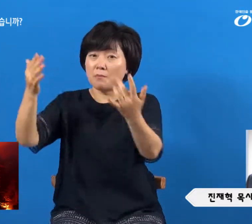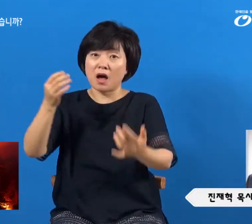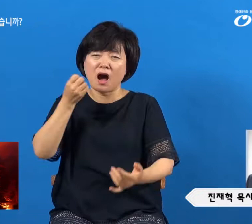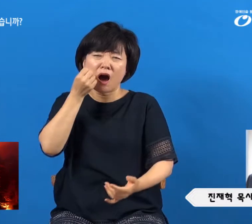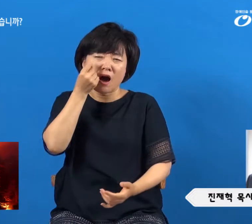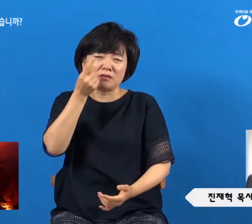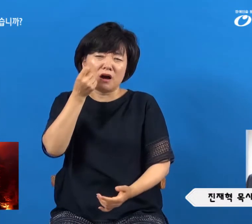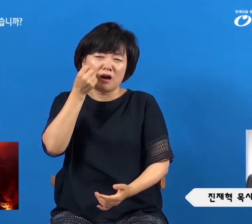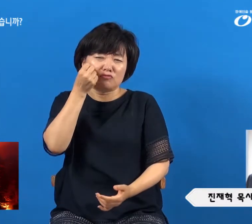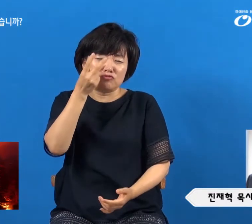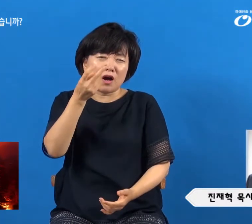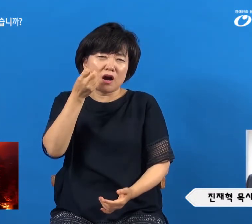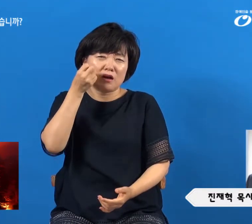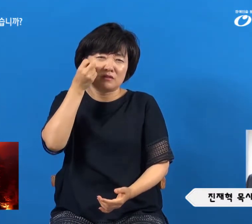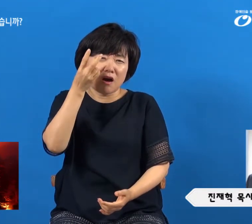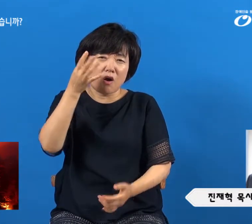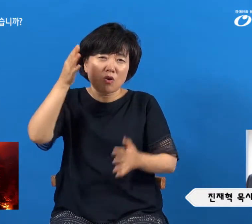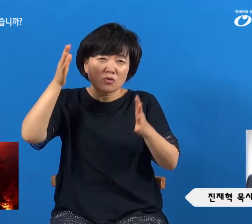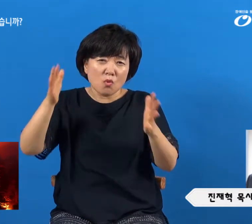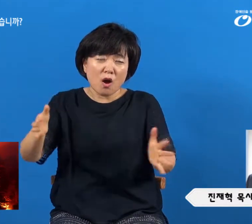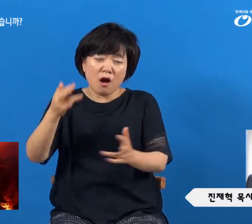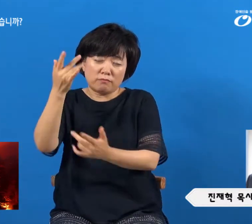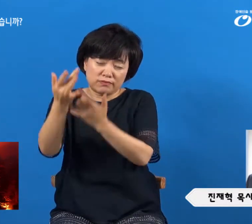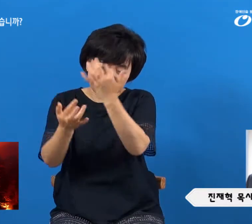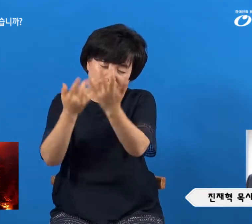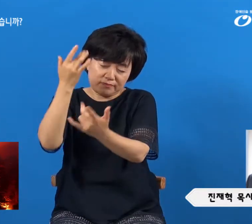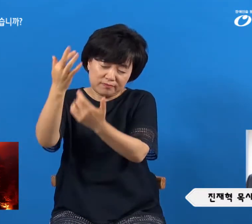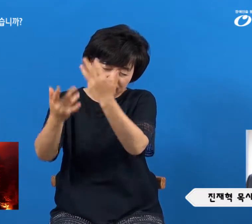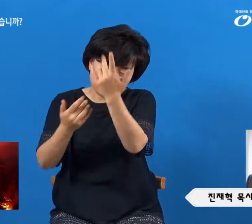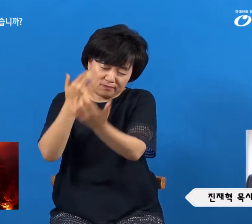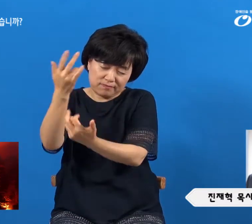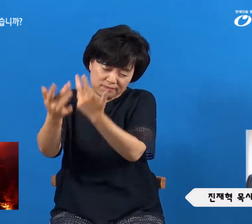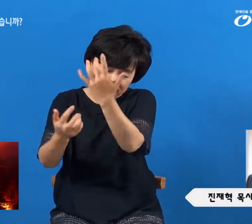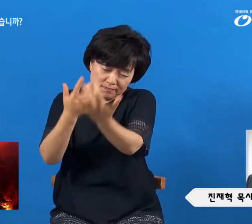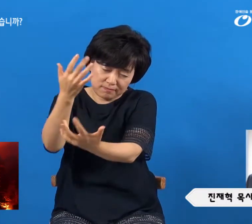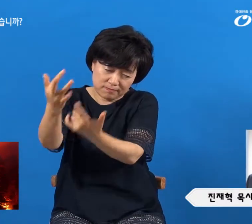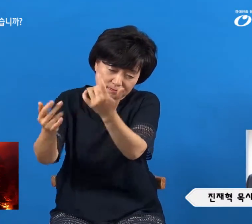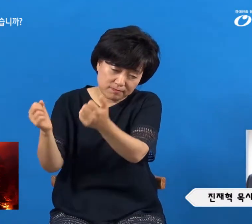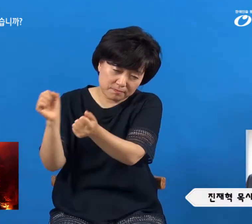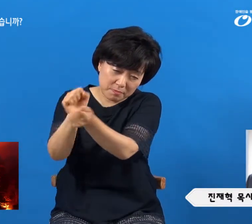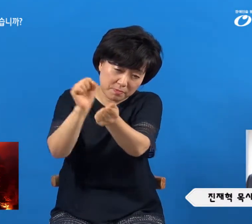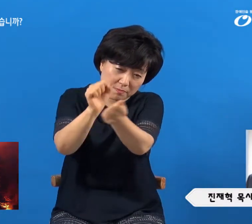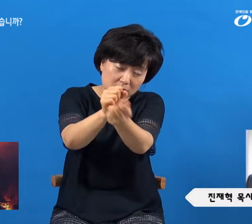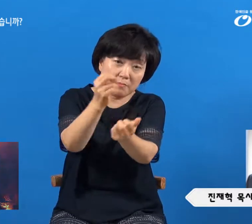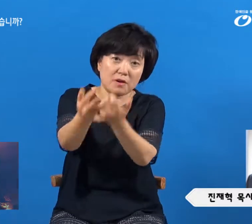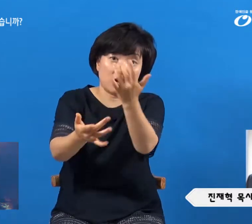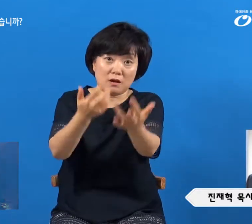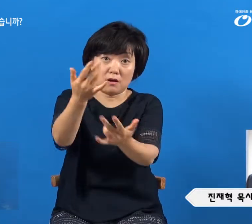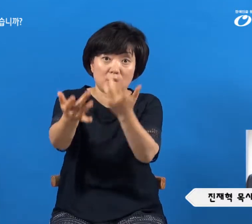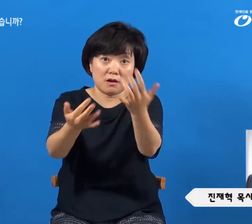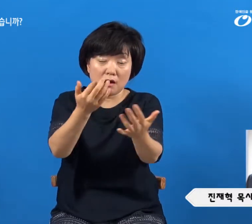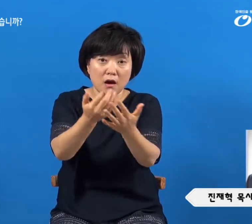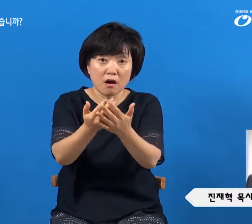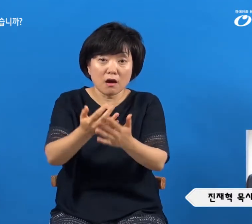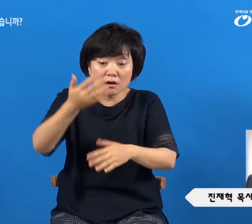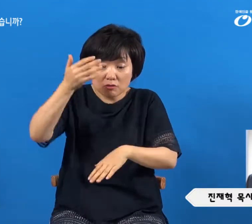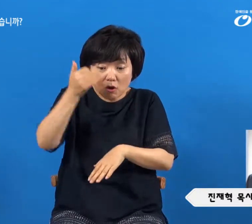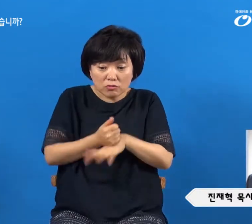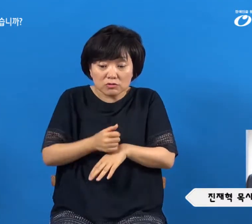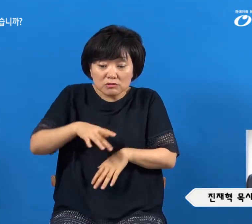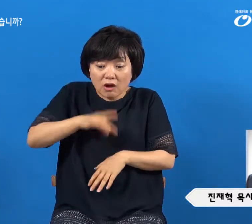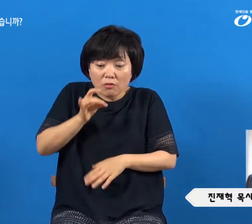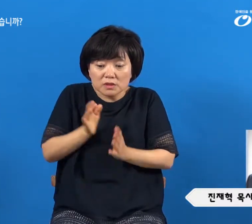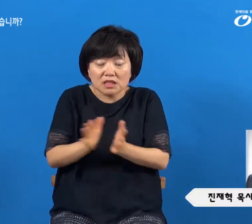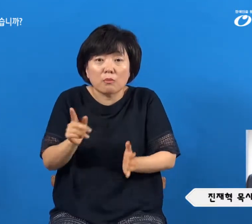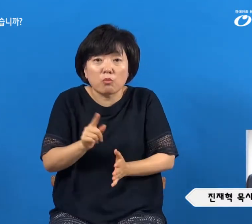달 동안 계속되는 경우들도 있습니다. 그러나 많은 나무를 태우는 큰 불도 결국 작은